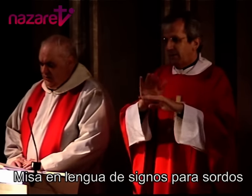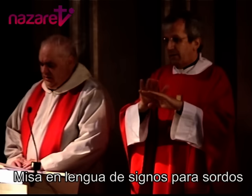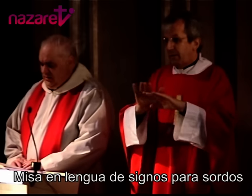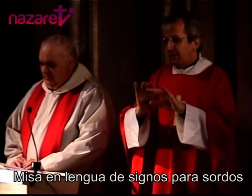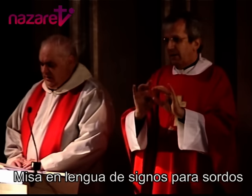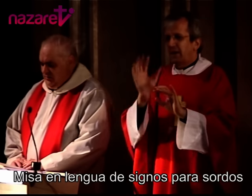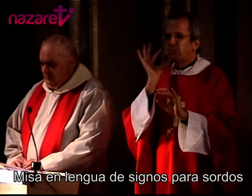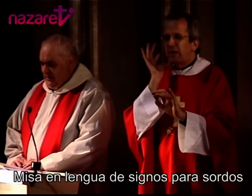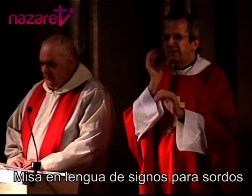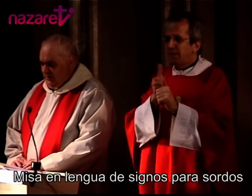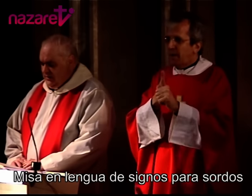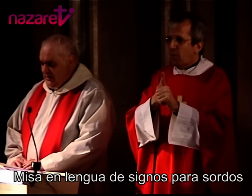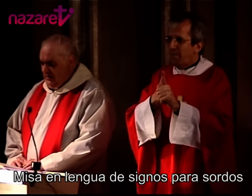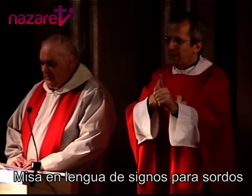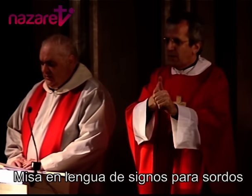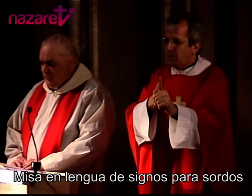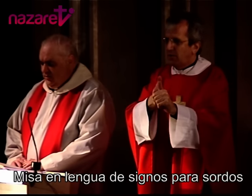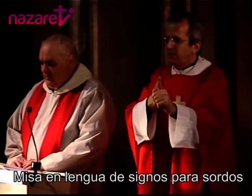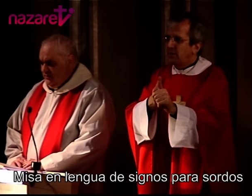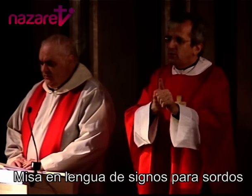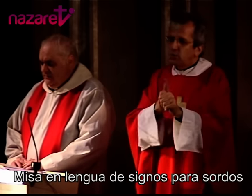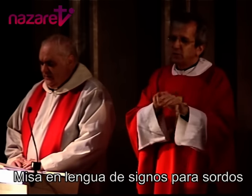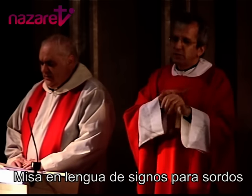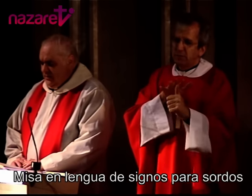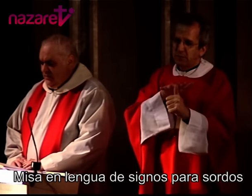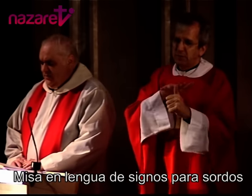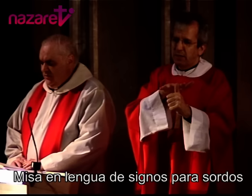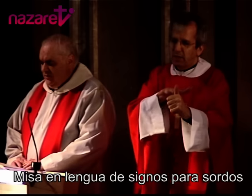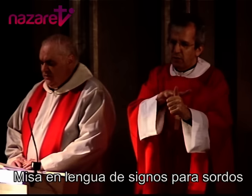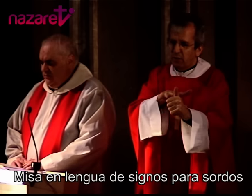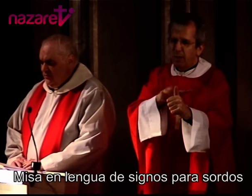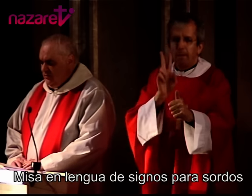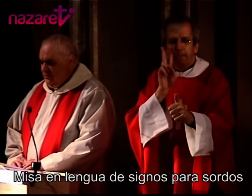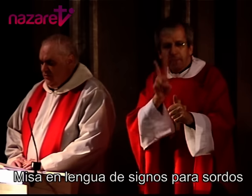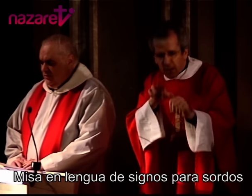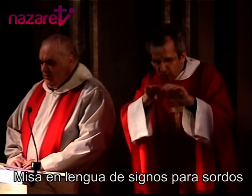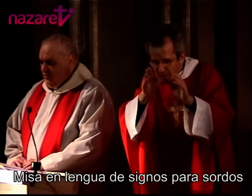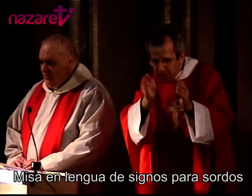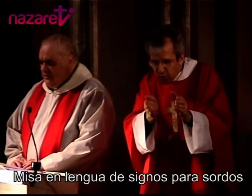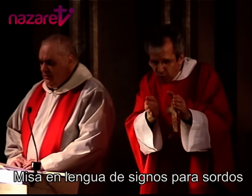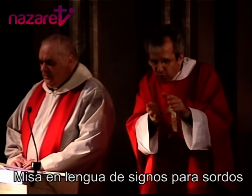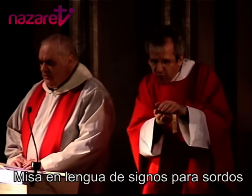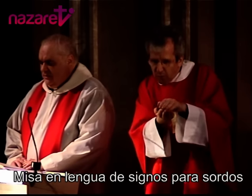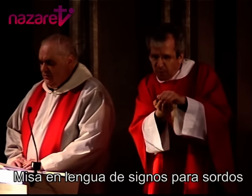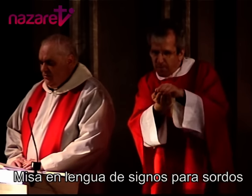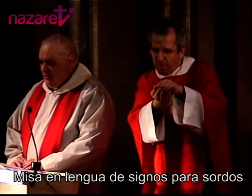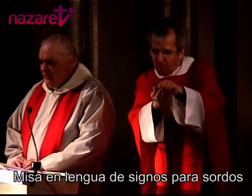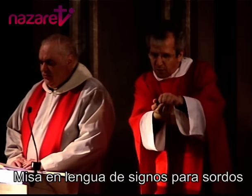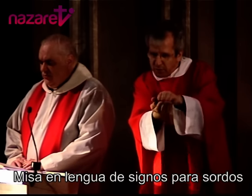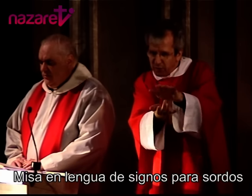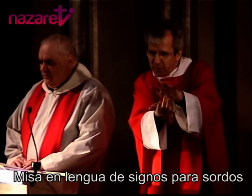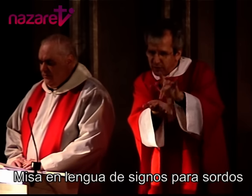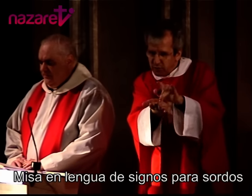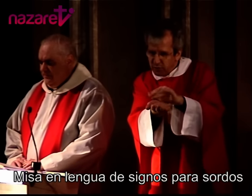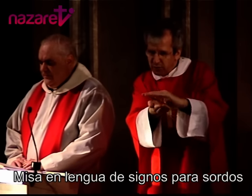Las mujeres que lo habían acompañado desde Galilea lo siguieron y vieron el sepulcro y cómo así había sido colocado